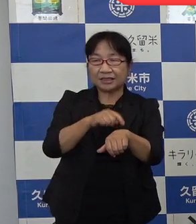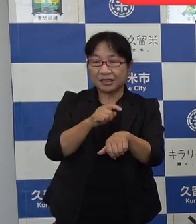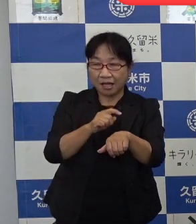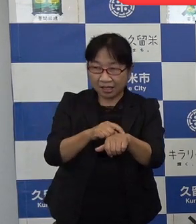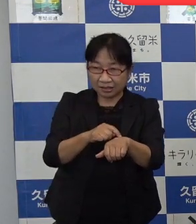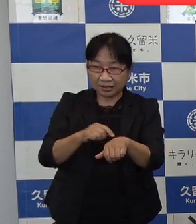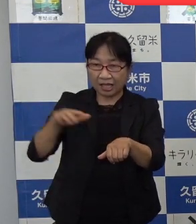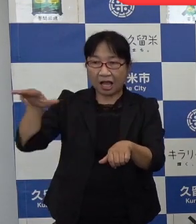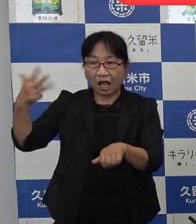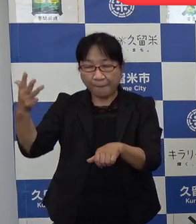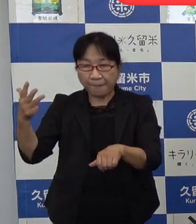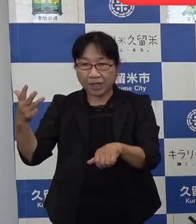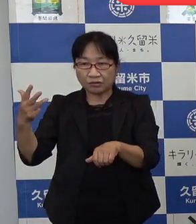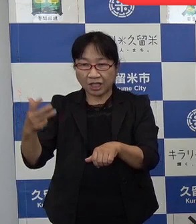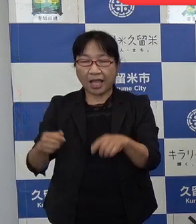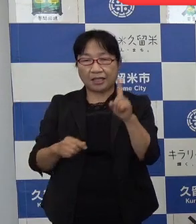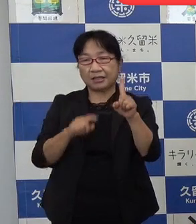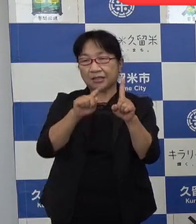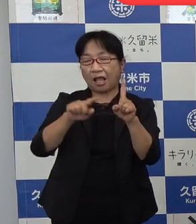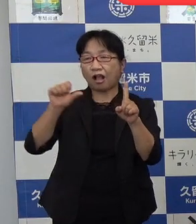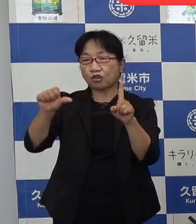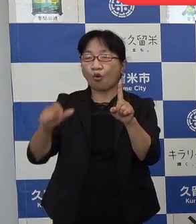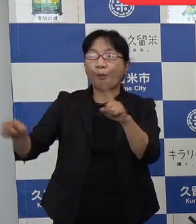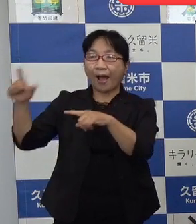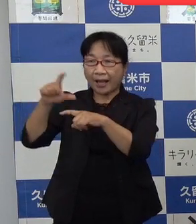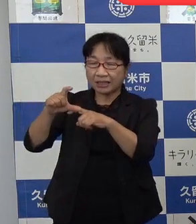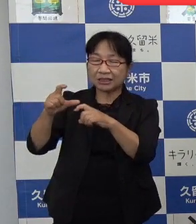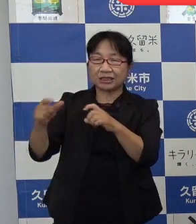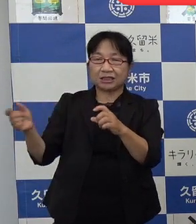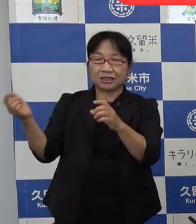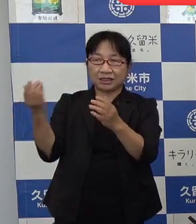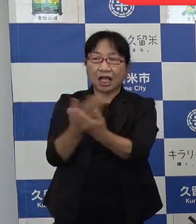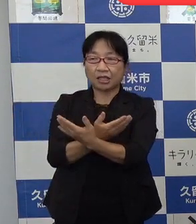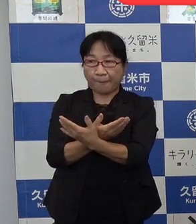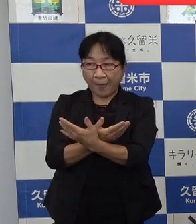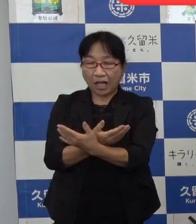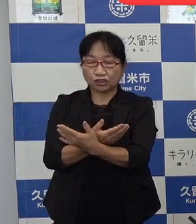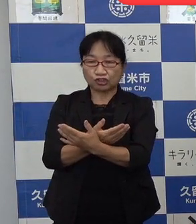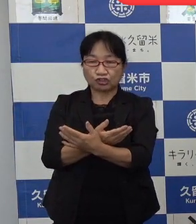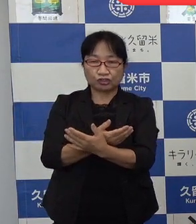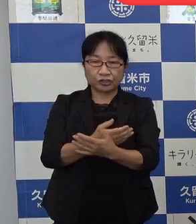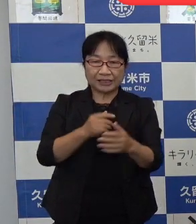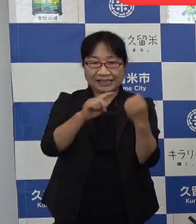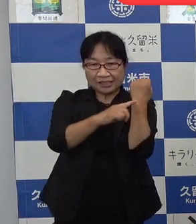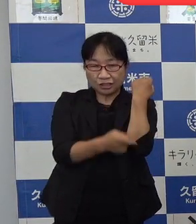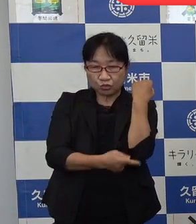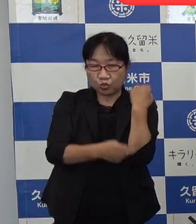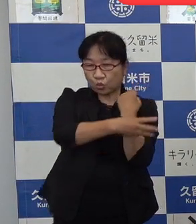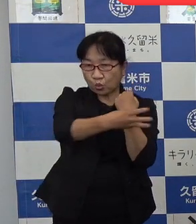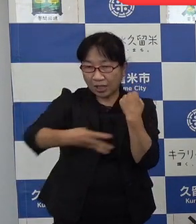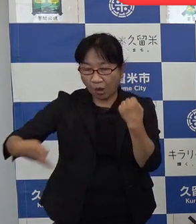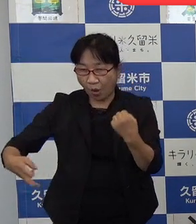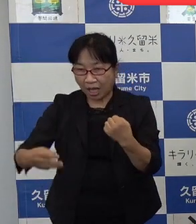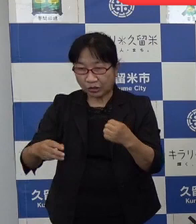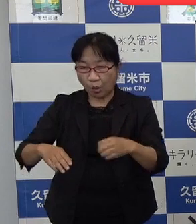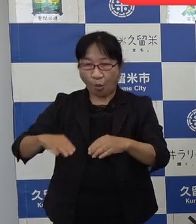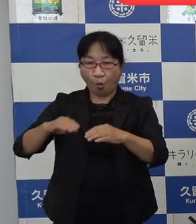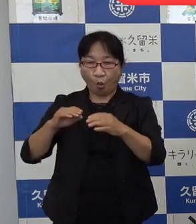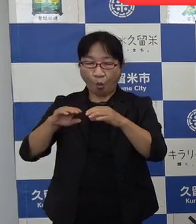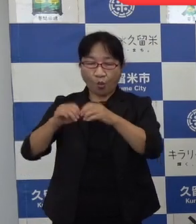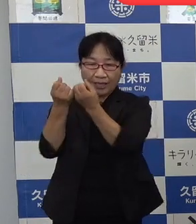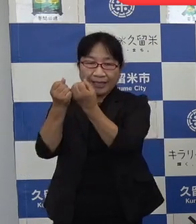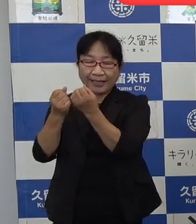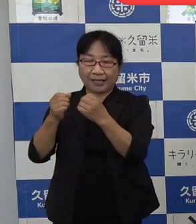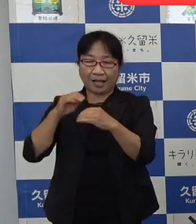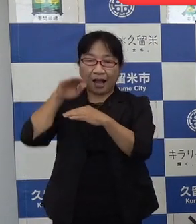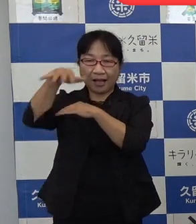約 1.5 倍になっていますが、現在、筑後川の決壊のない床上床下浸水、または今回は